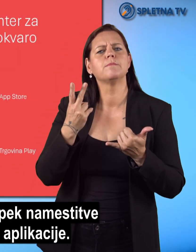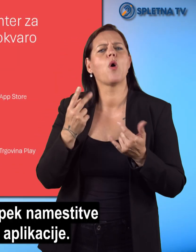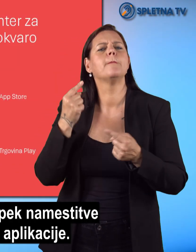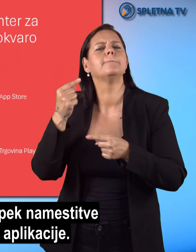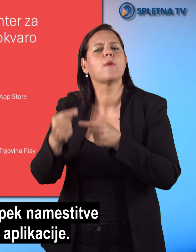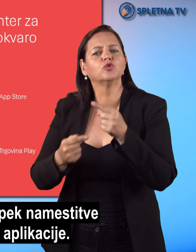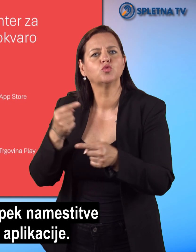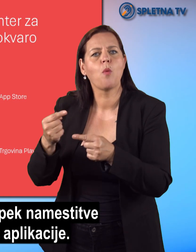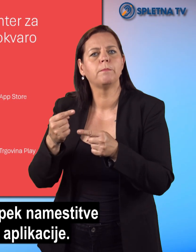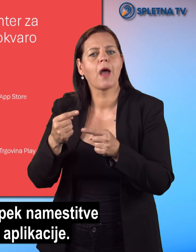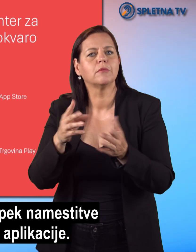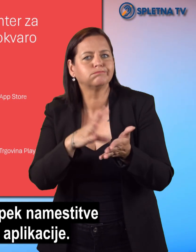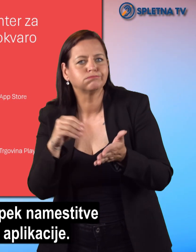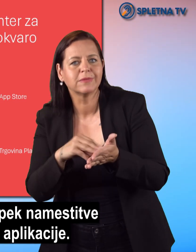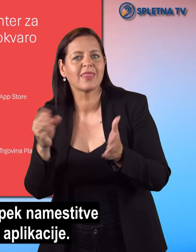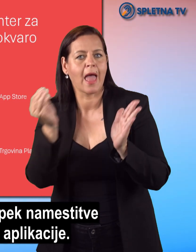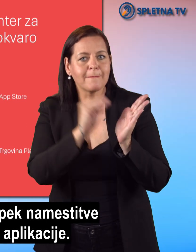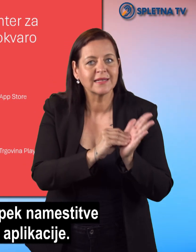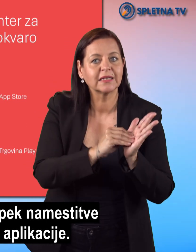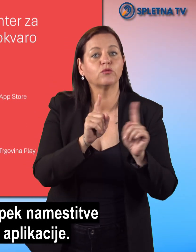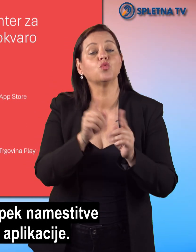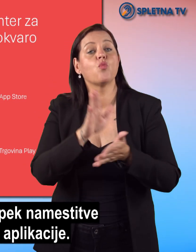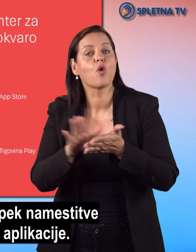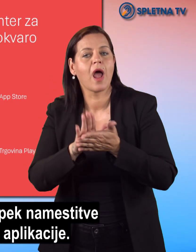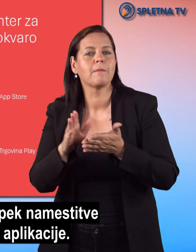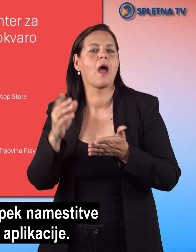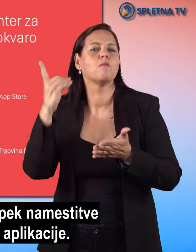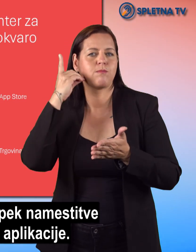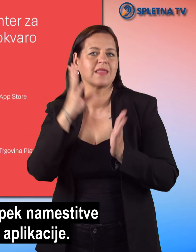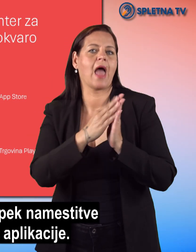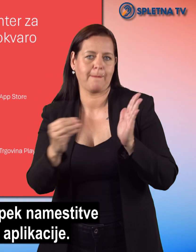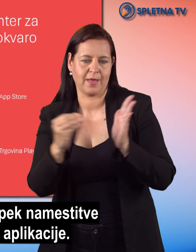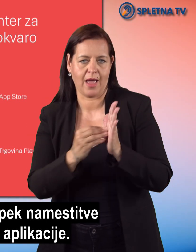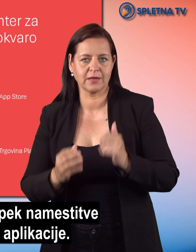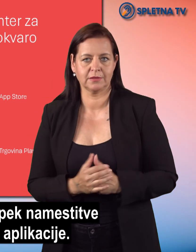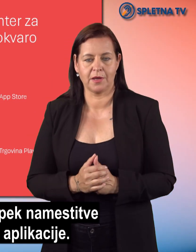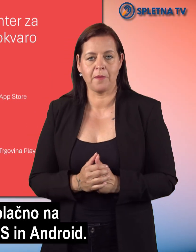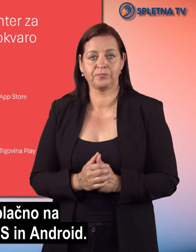Zdaj pa poglejmo postopek namestitve in uporabo mobilne aplikacije.